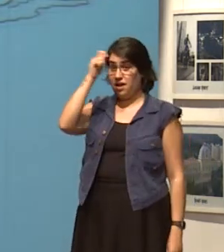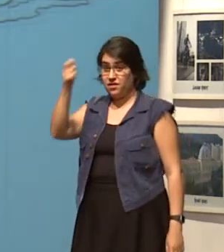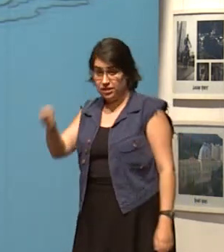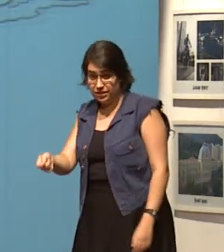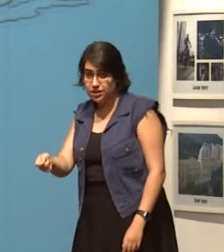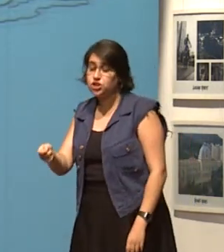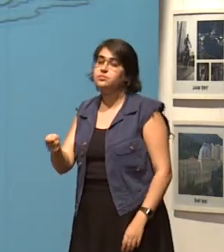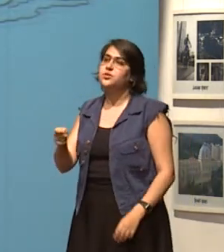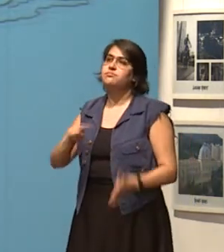No cavalheirismo,